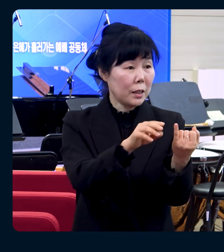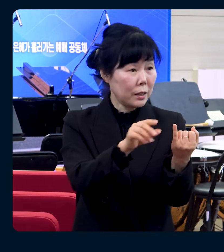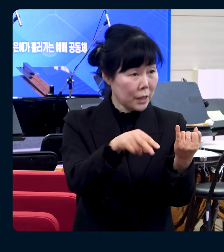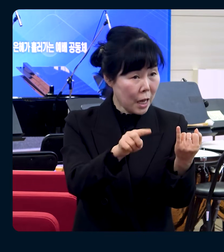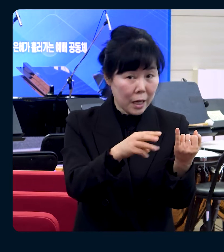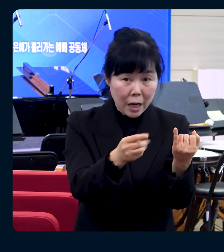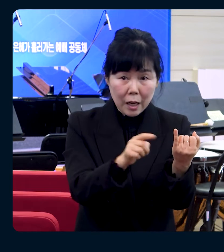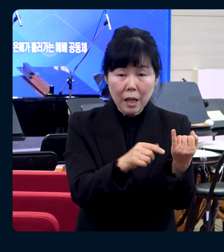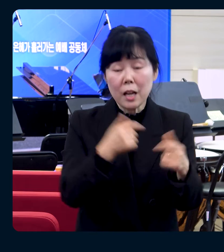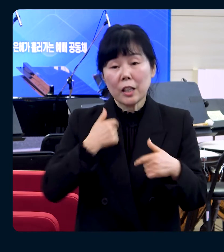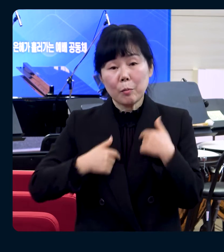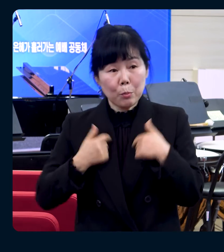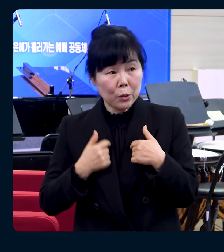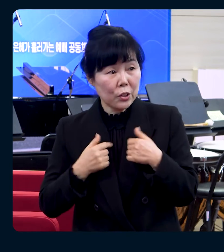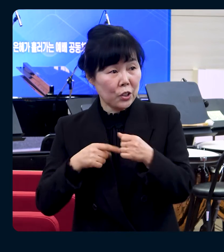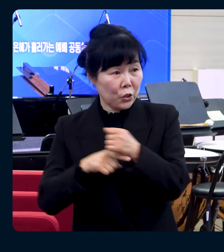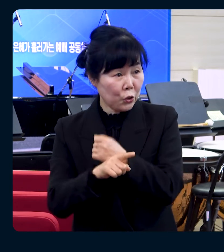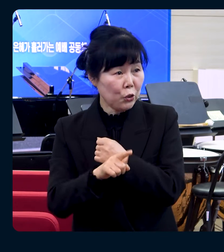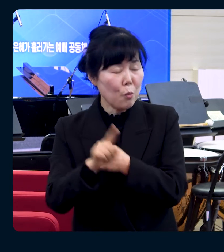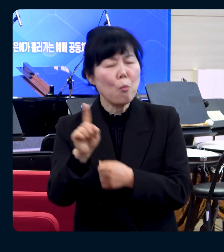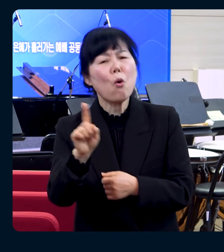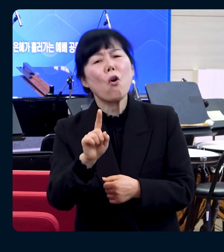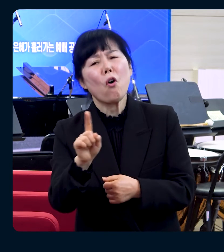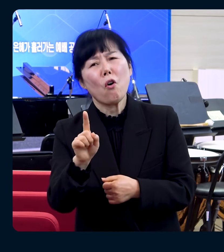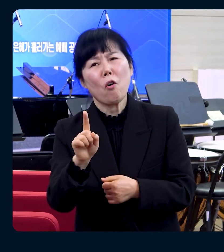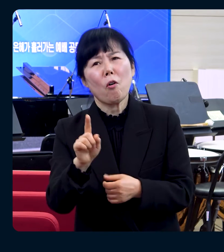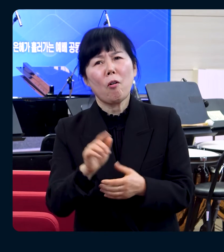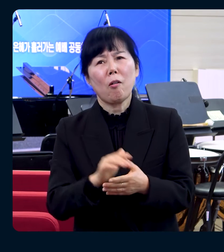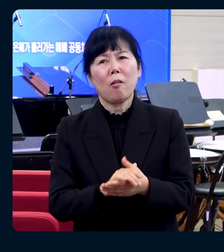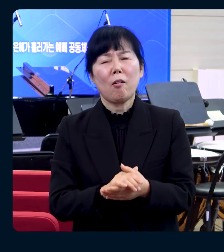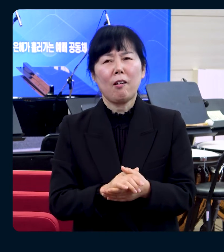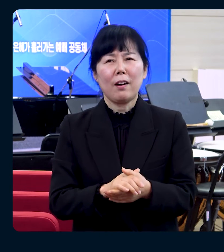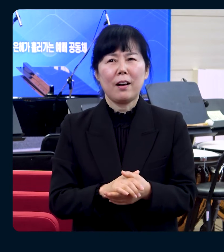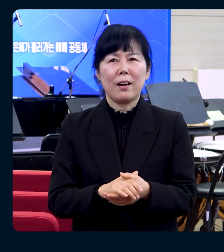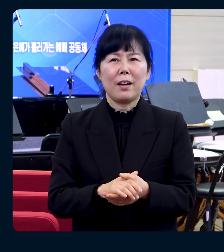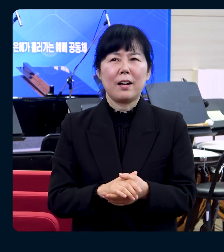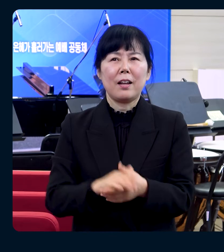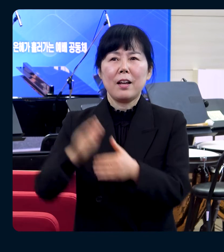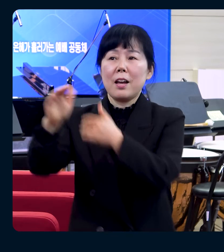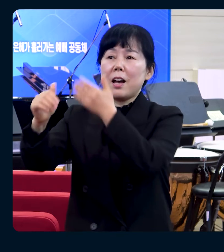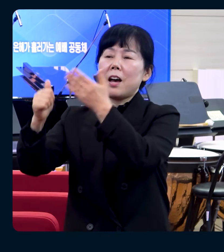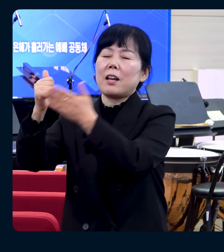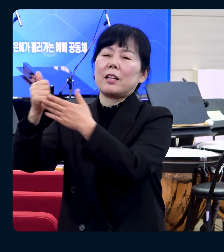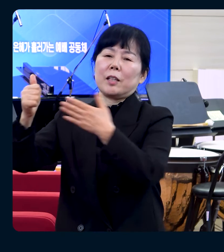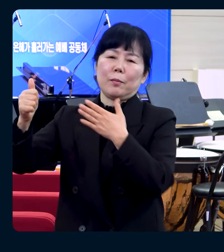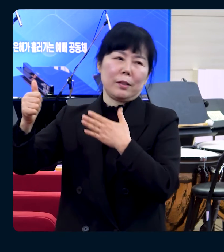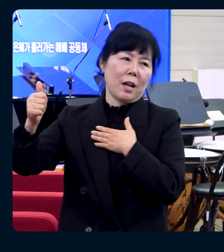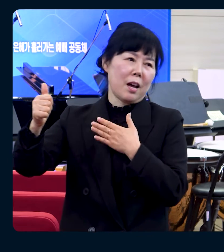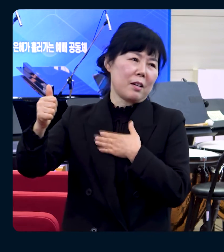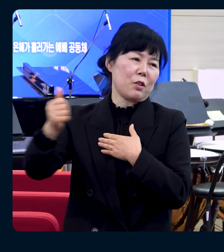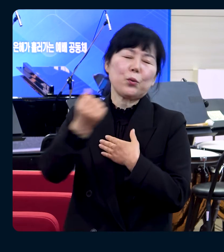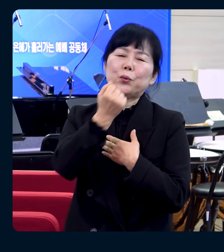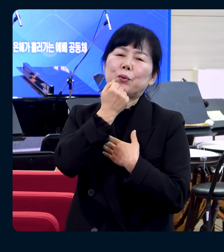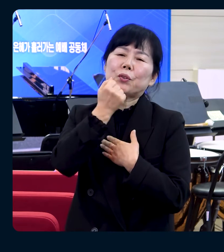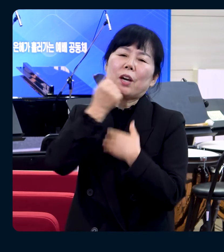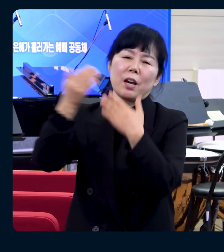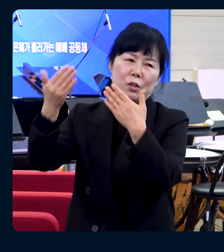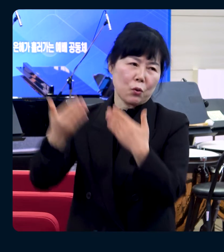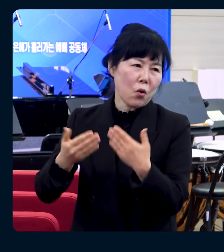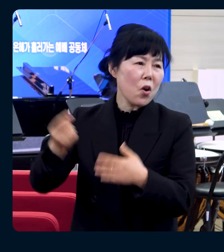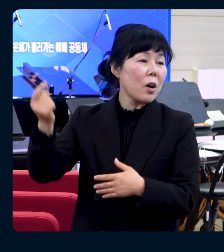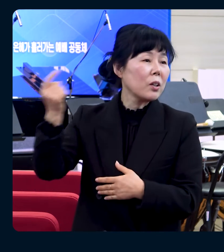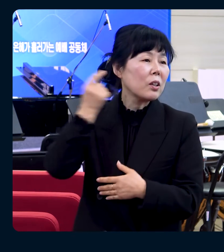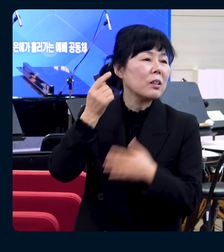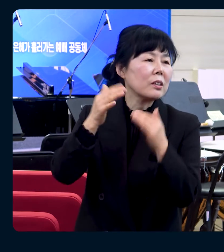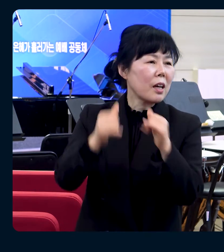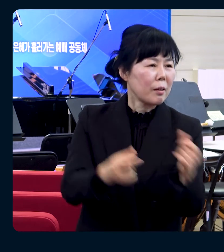하고 기쁘게 하는 것은요, 바로 그것보다 먼저 말한 게 있어요. 사라가. 그게 바로 뭐예요? 하나님이 나를 웃게